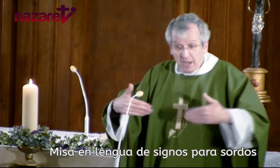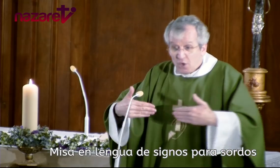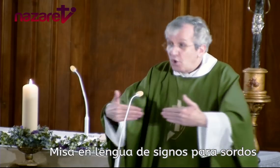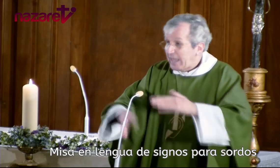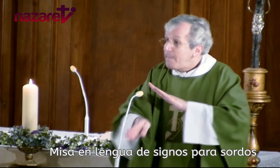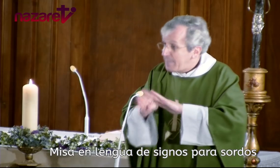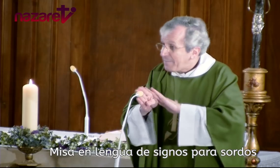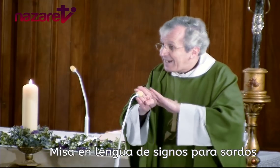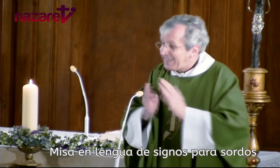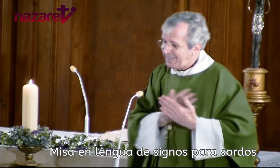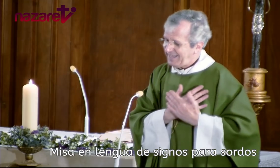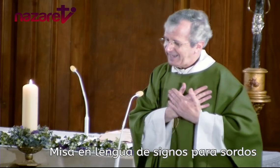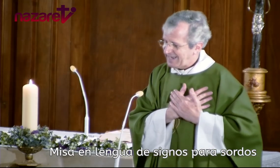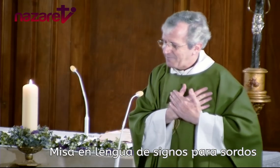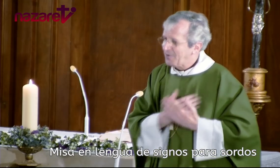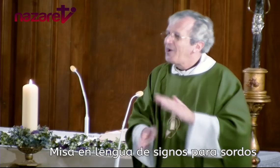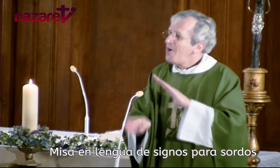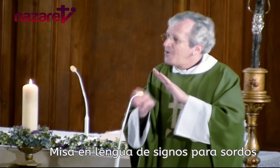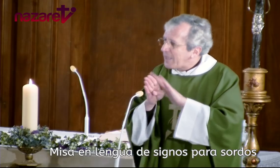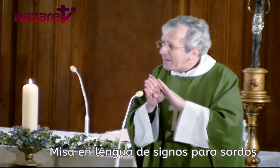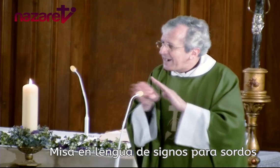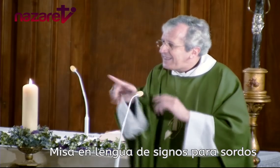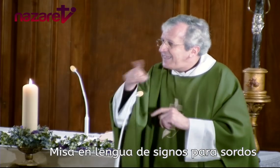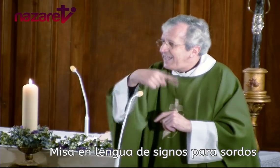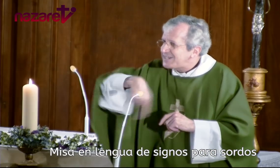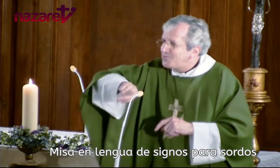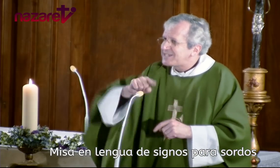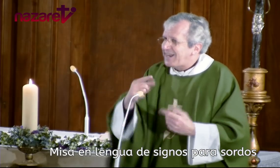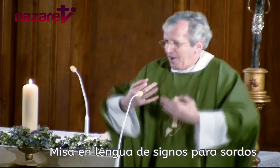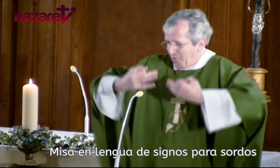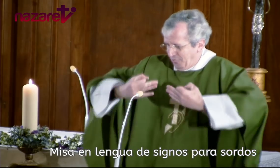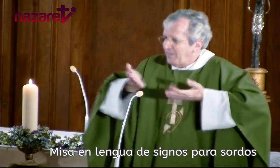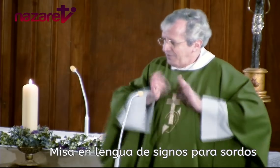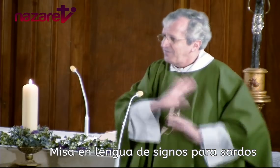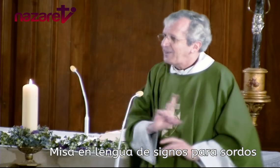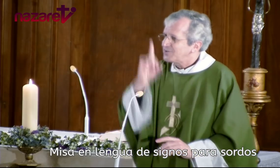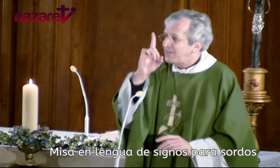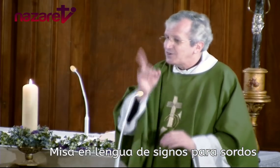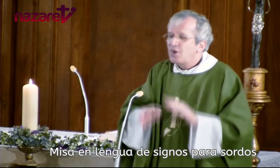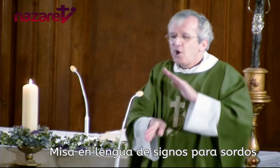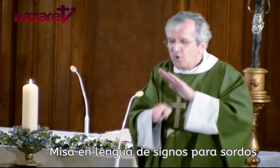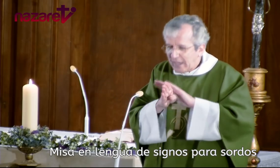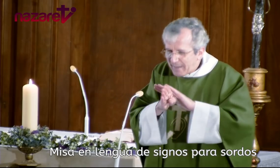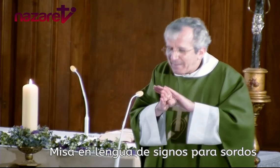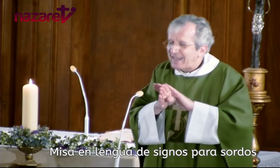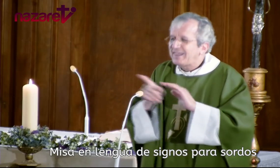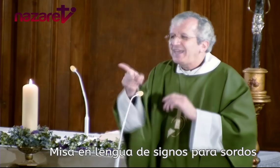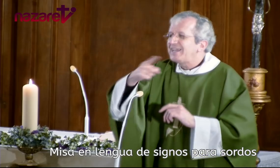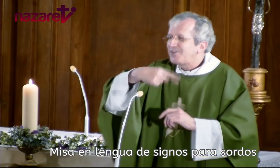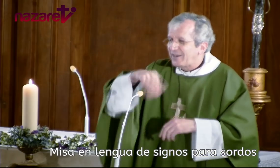Lo que permanece es el amor, lo que permanece es nuestra condición de hijos de Dios, lo que permanece es lo que